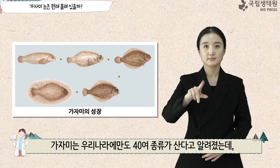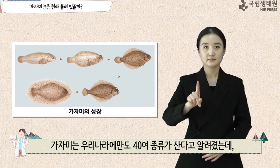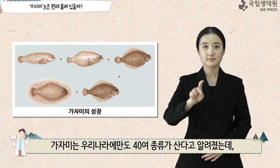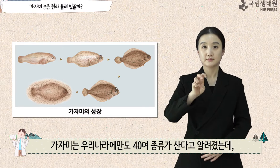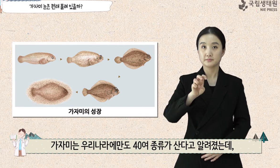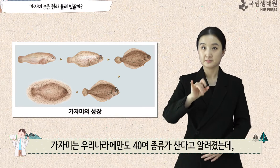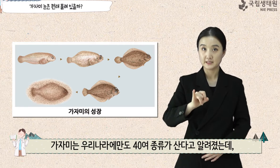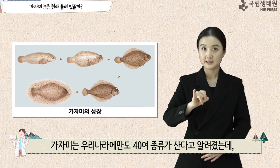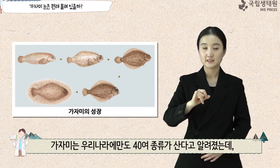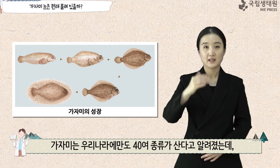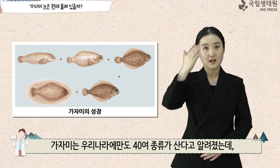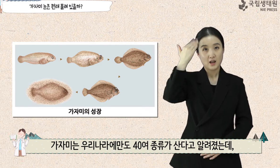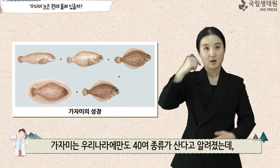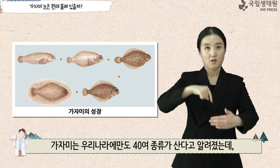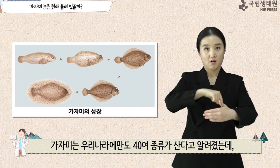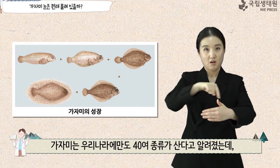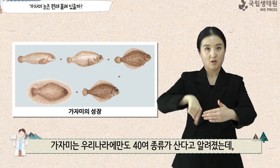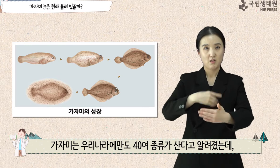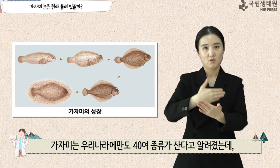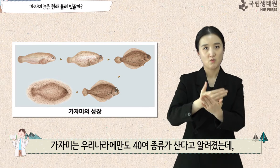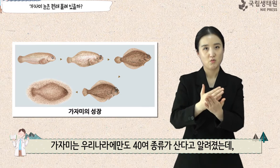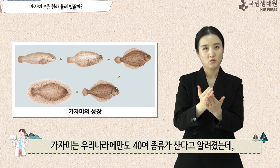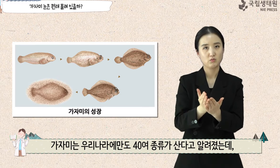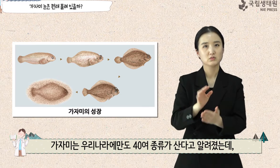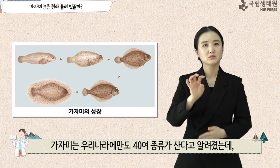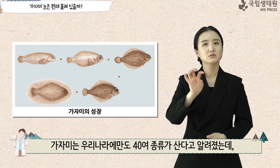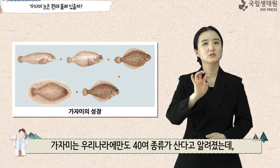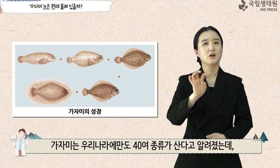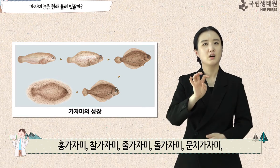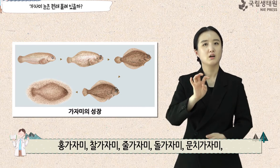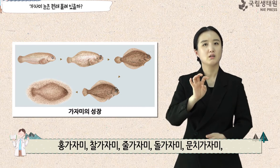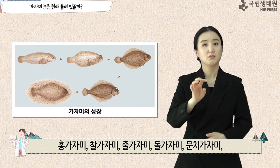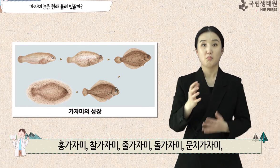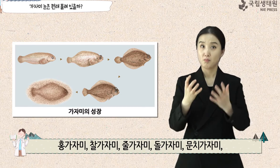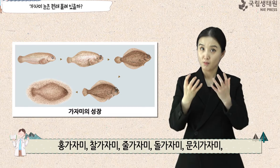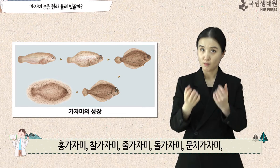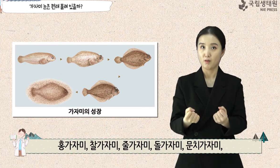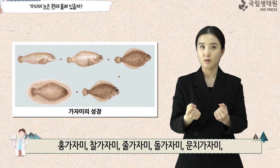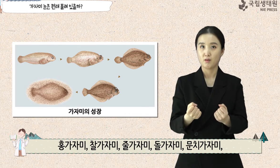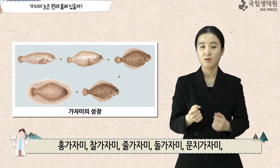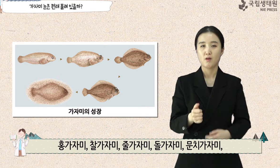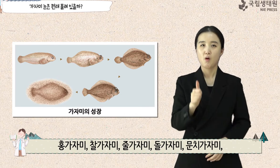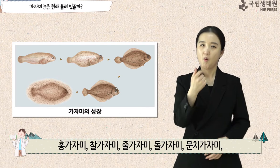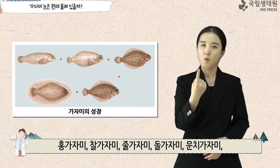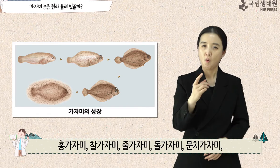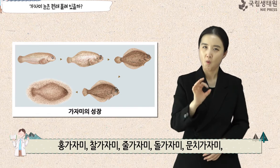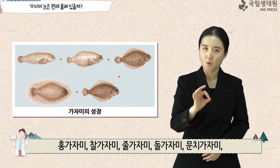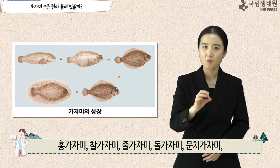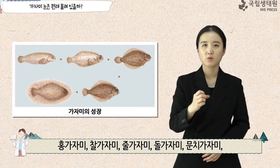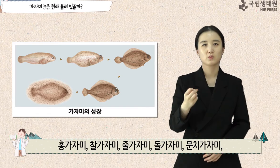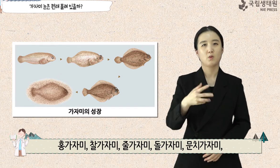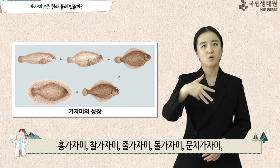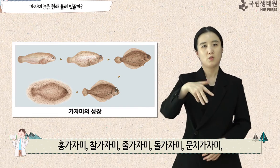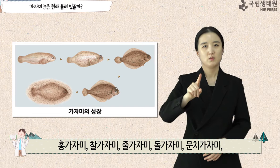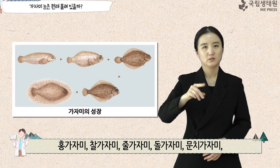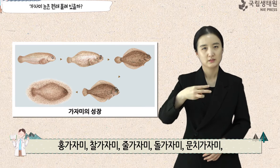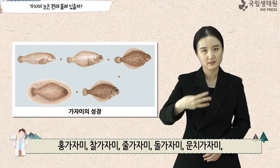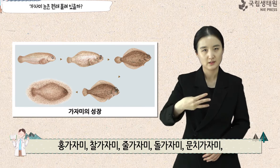우리나라의 만두 40여 종류가 산다고 알려졌는데 홍가자미, 찰가자미,